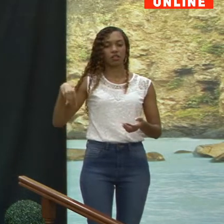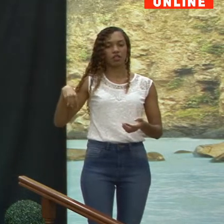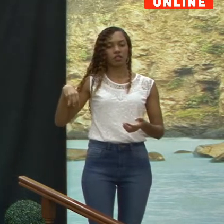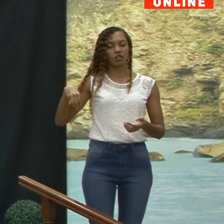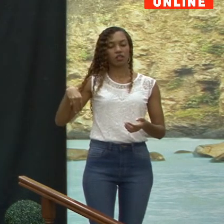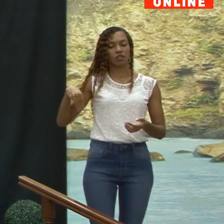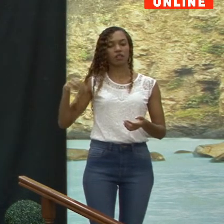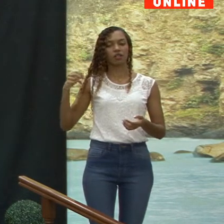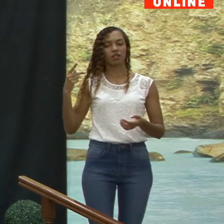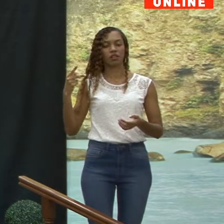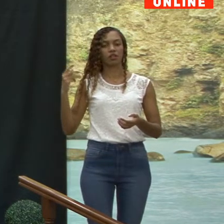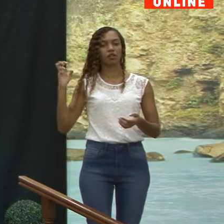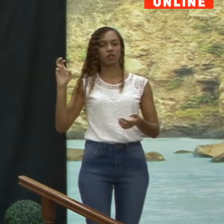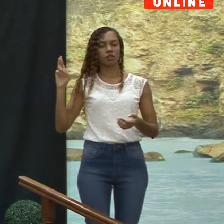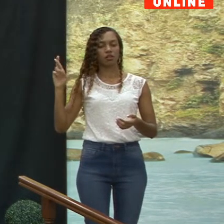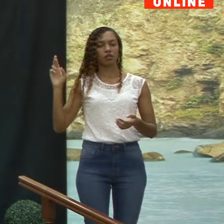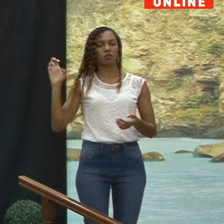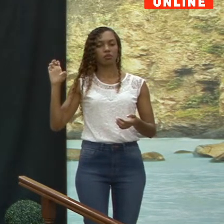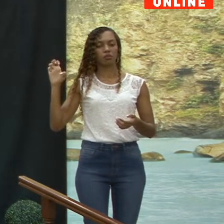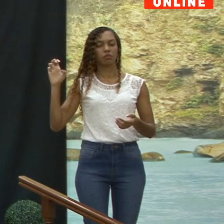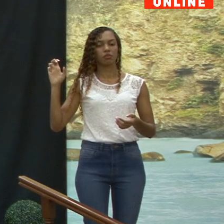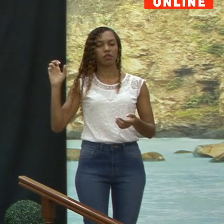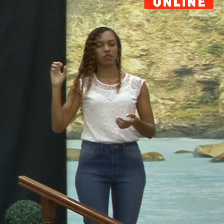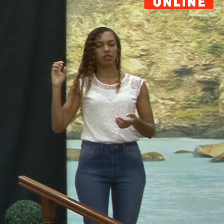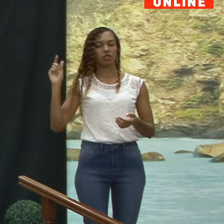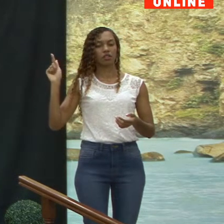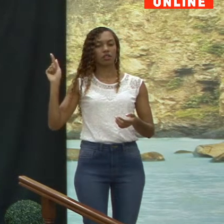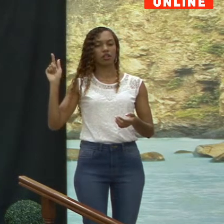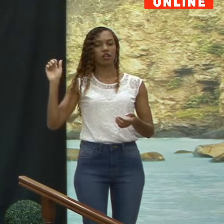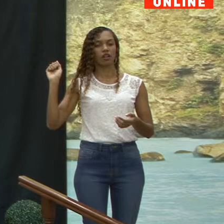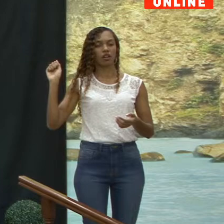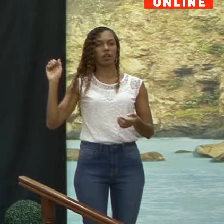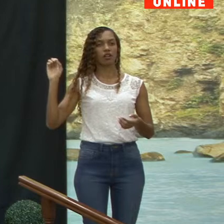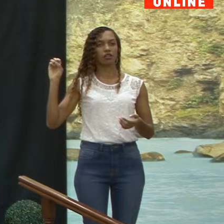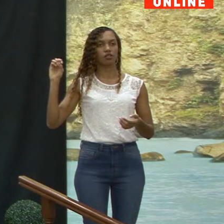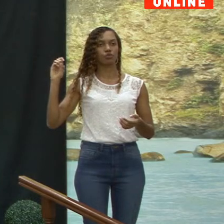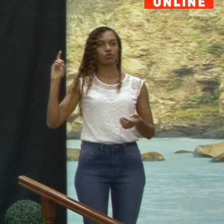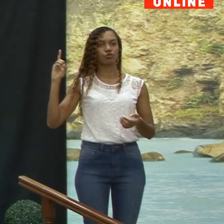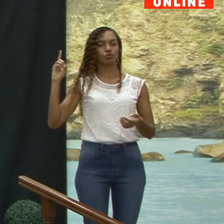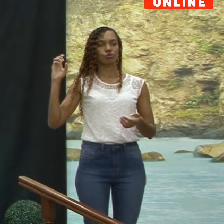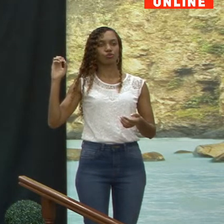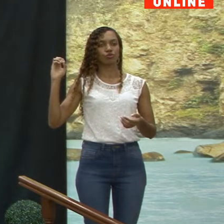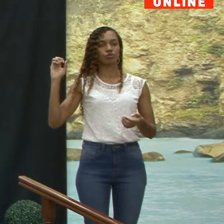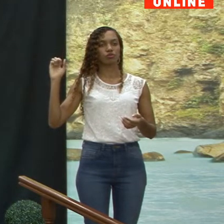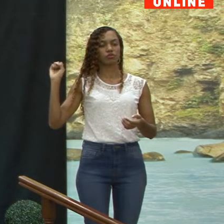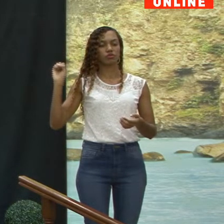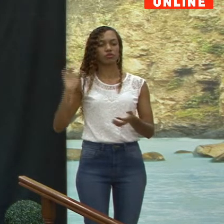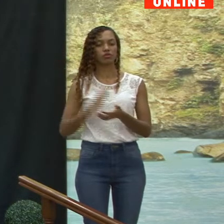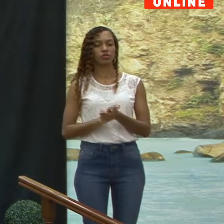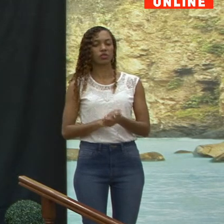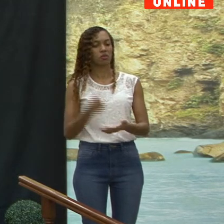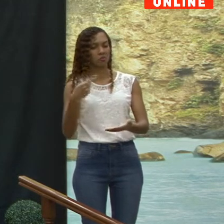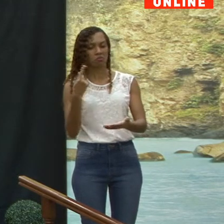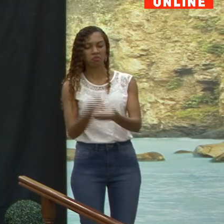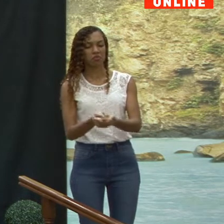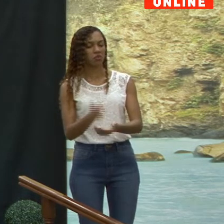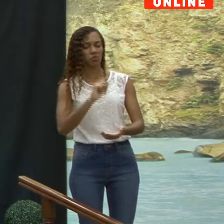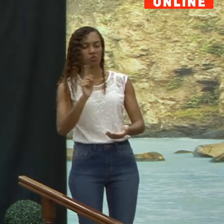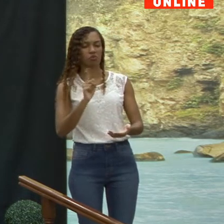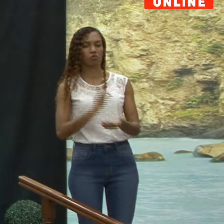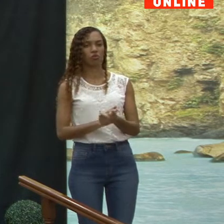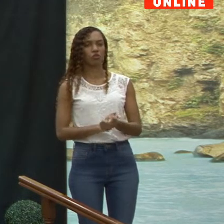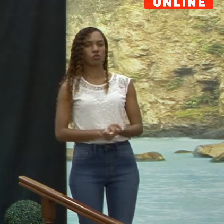ele não pôde pagar os empregados. Os empregados estão apertando